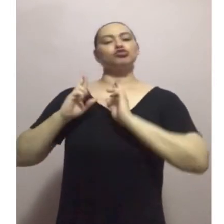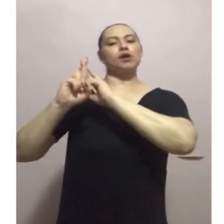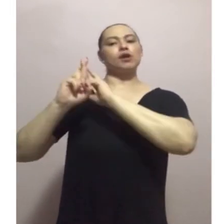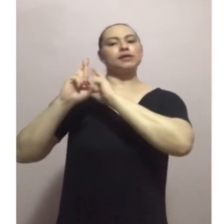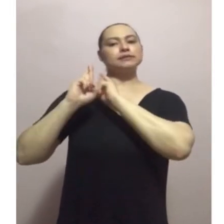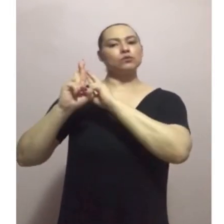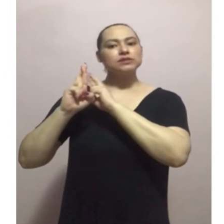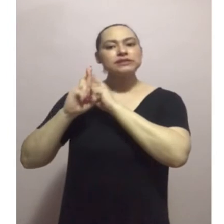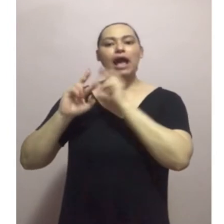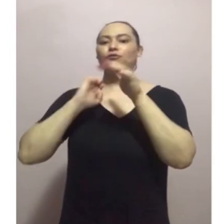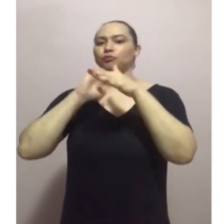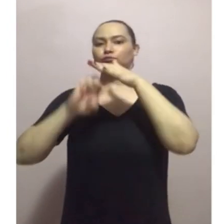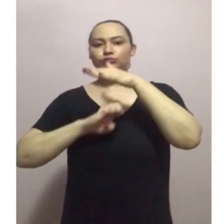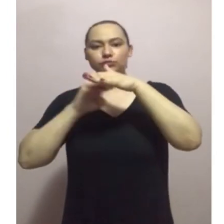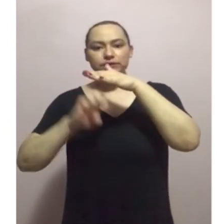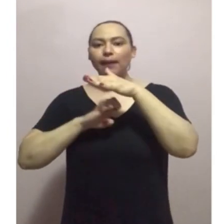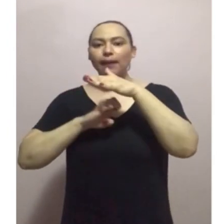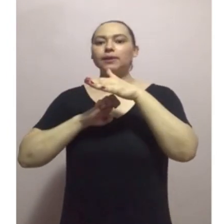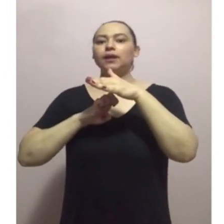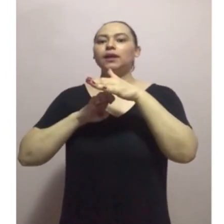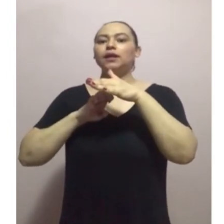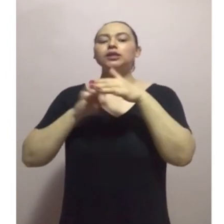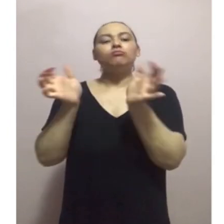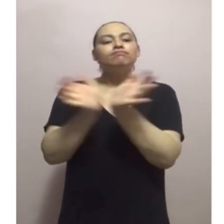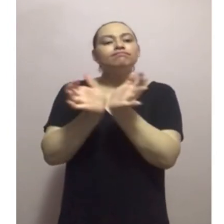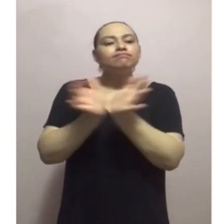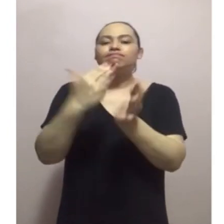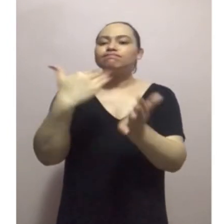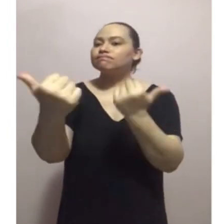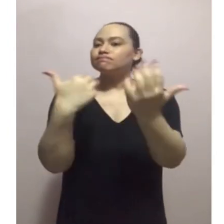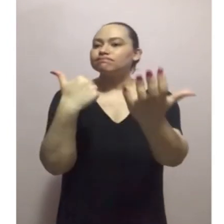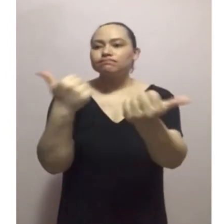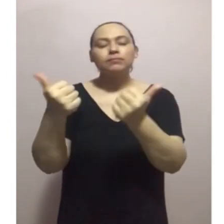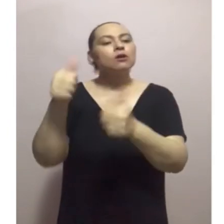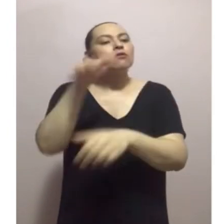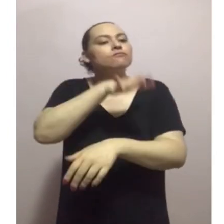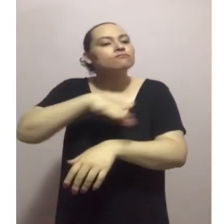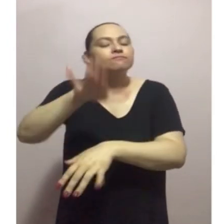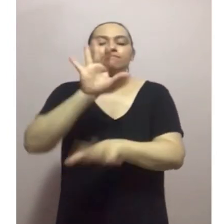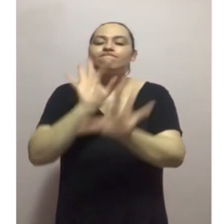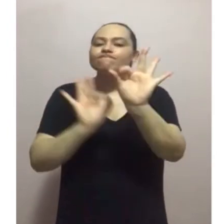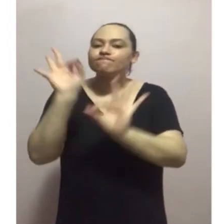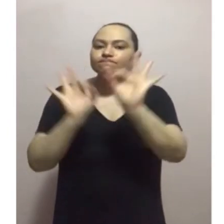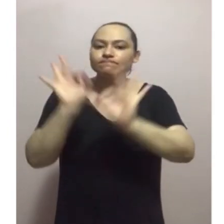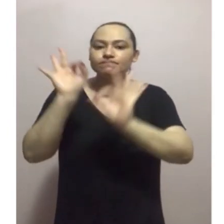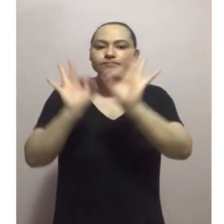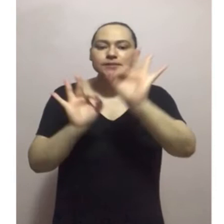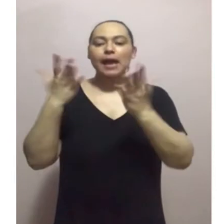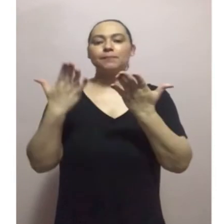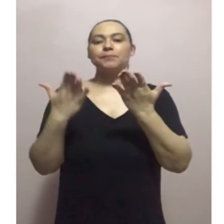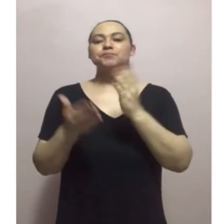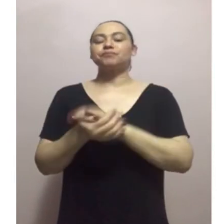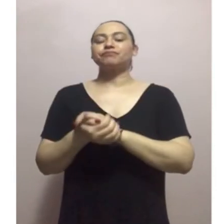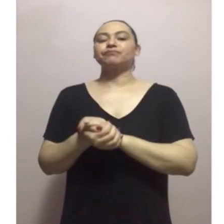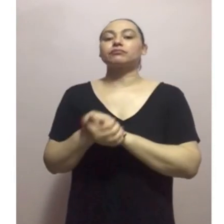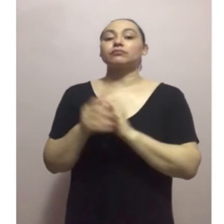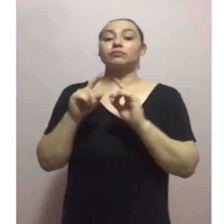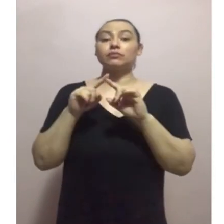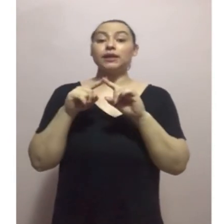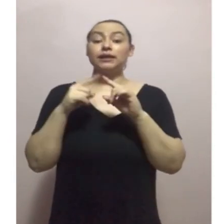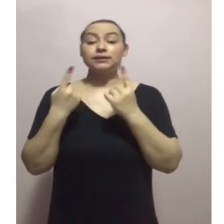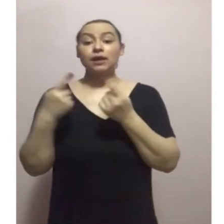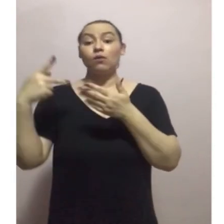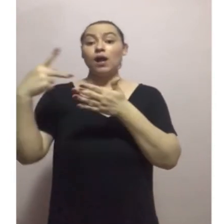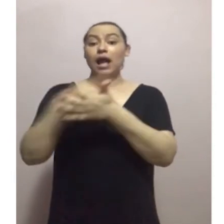setor, não deixar a peteca cair, eu falei, vamos fazer um planejamento, vamos pensar o teatro em movimento diferente. De cara,